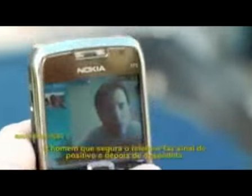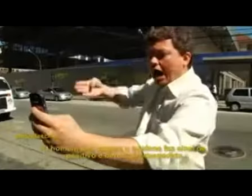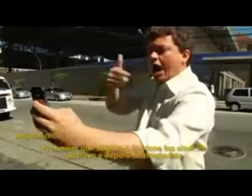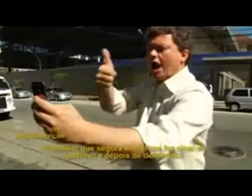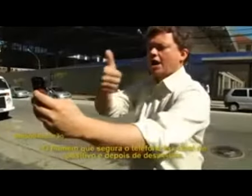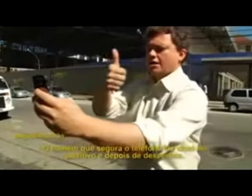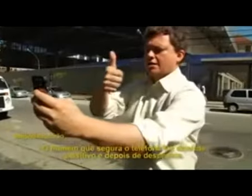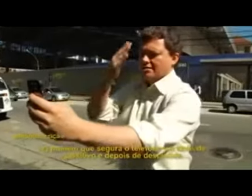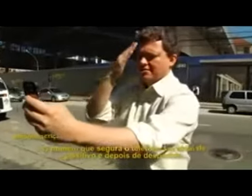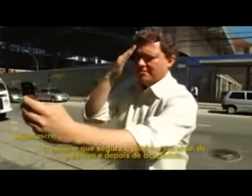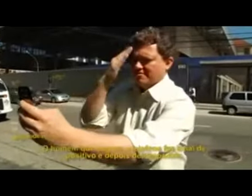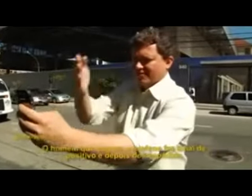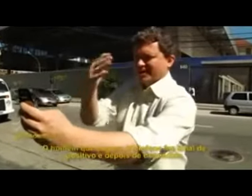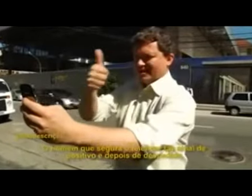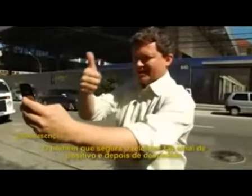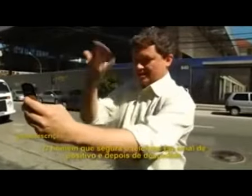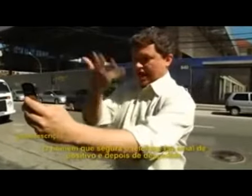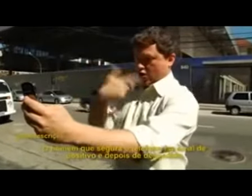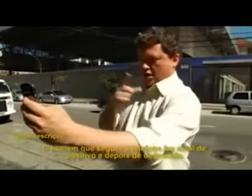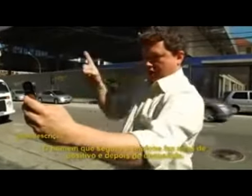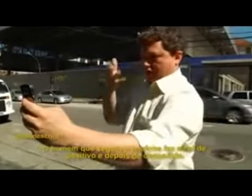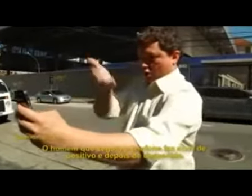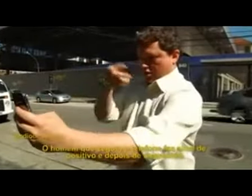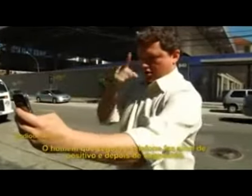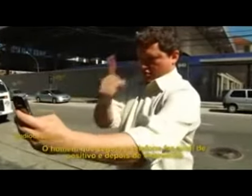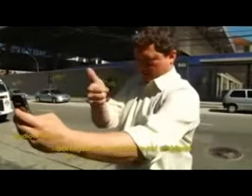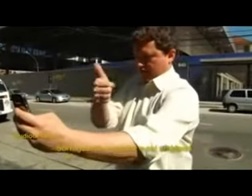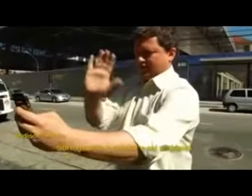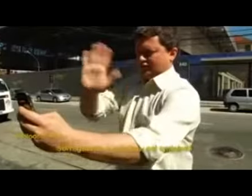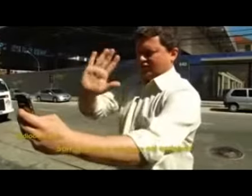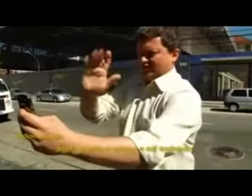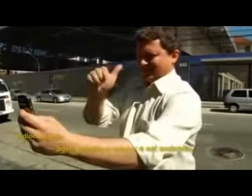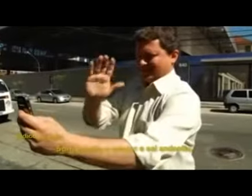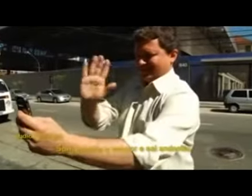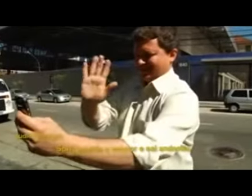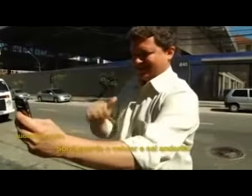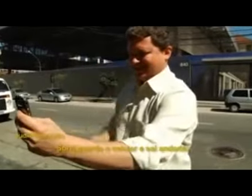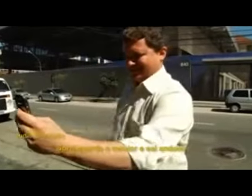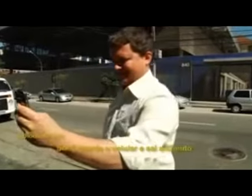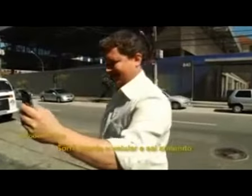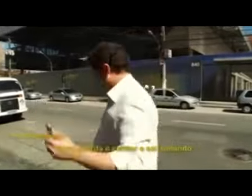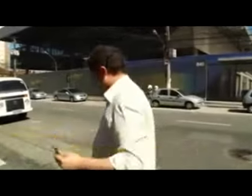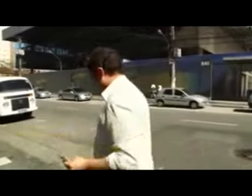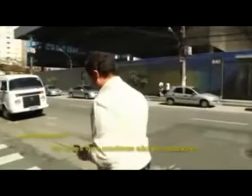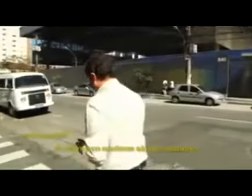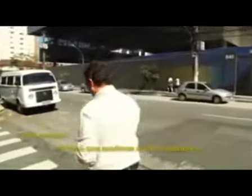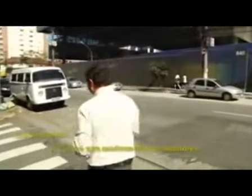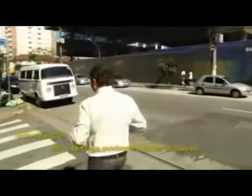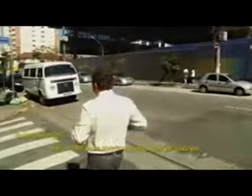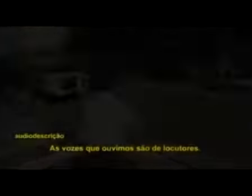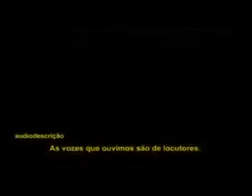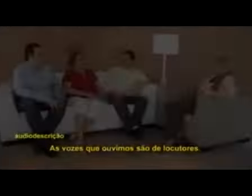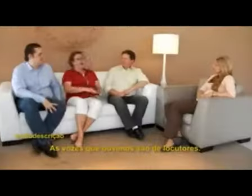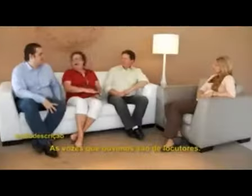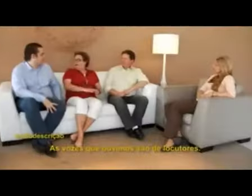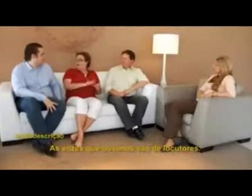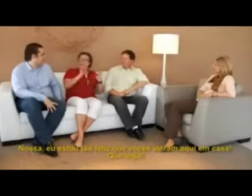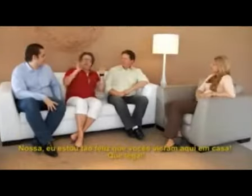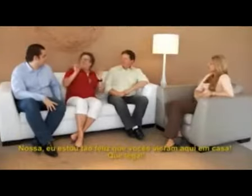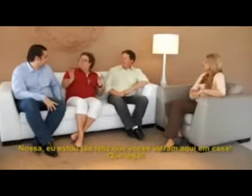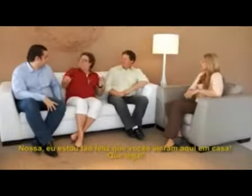O homem que segura o telefone faz sinal de positivo e, depois de despedida, sorri, guarda o celular e sai andando. As vozes que ouvimos são